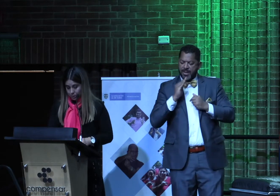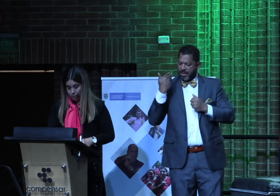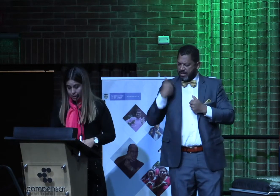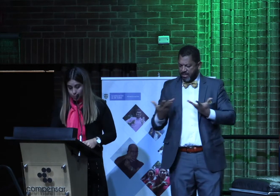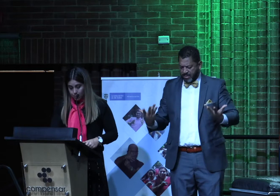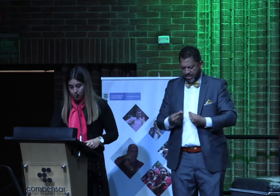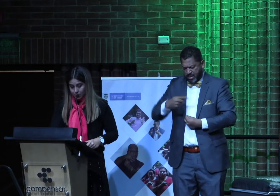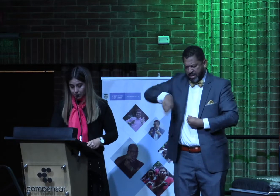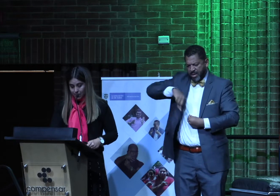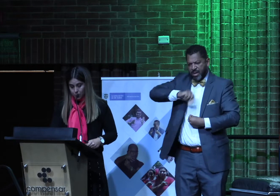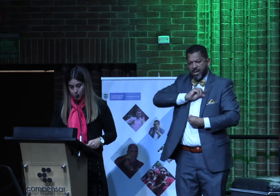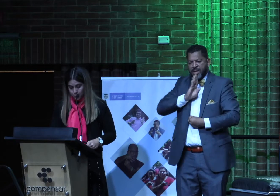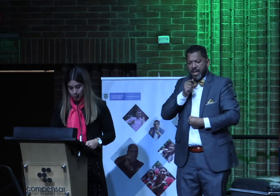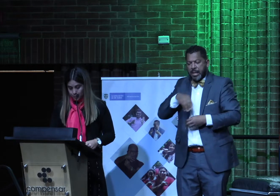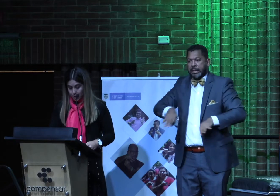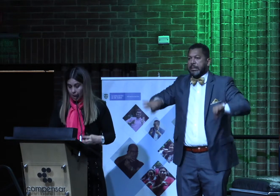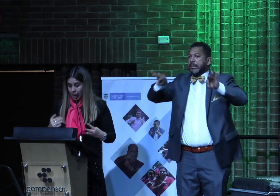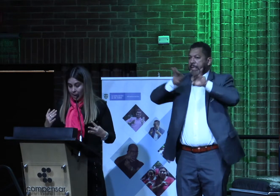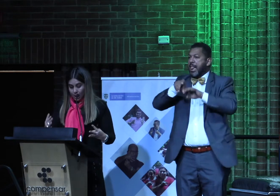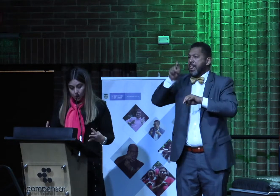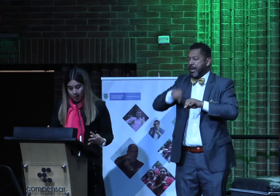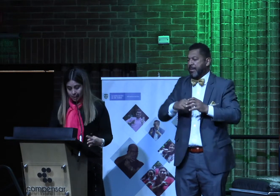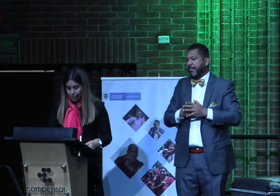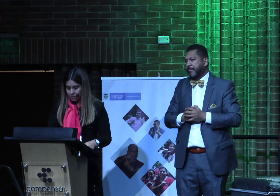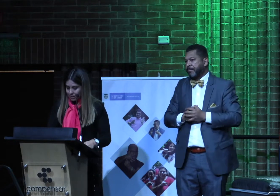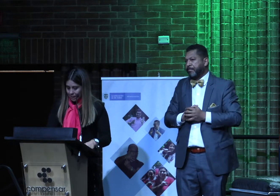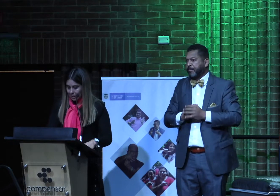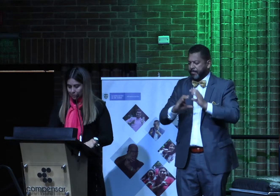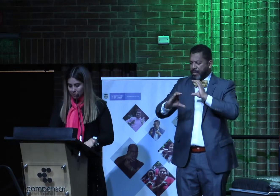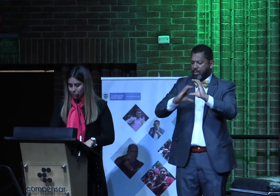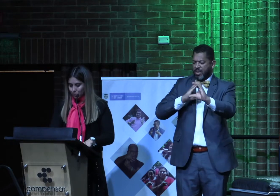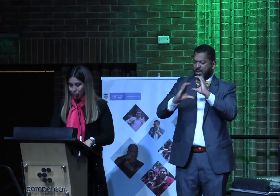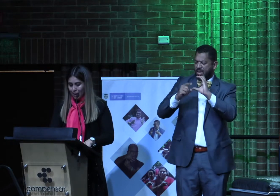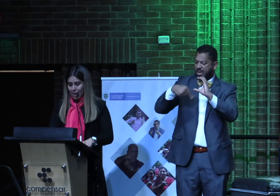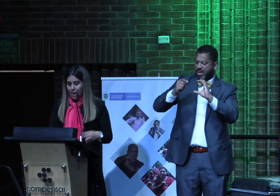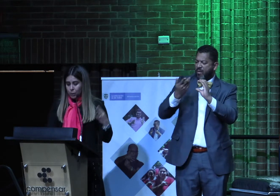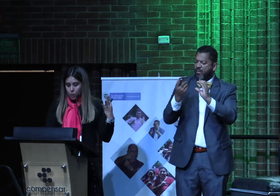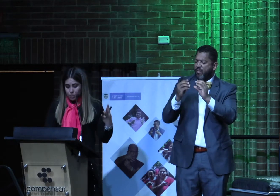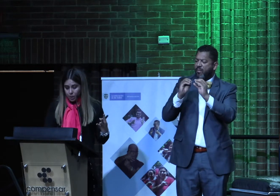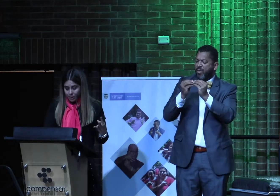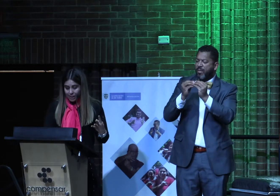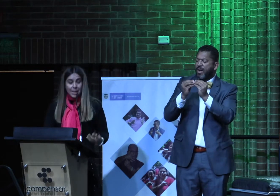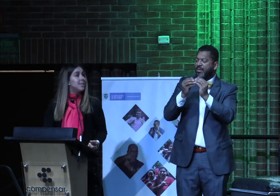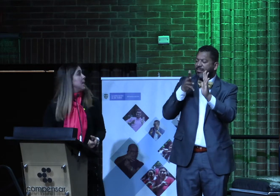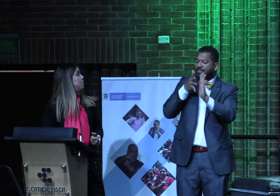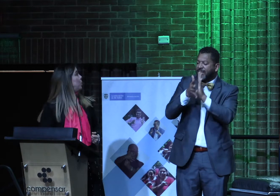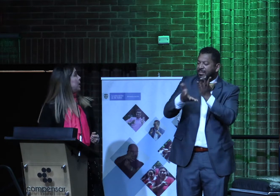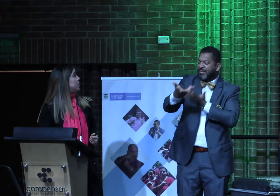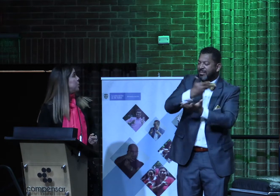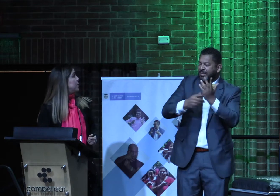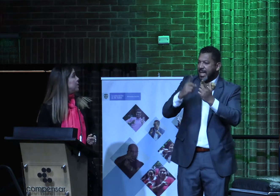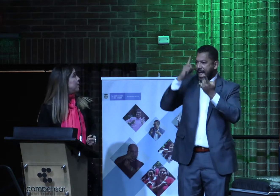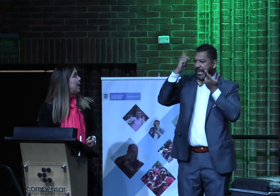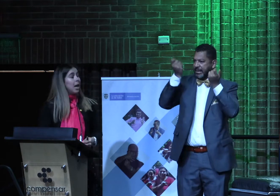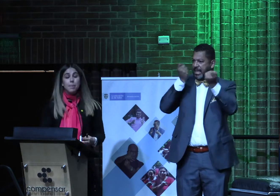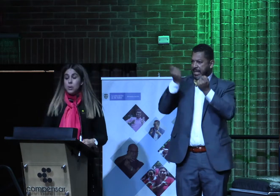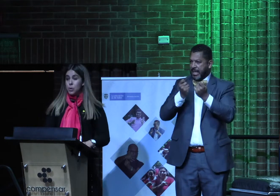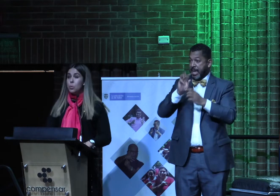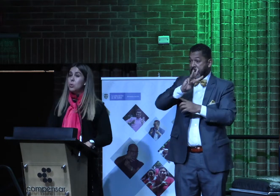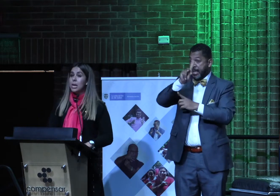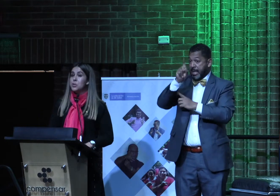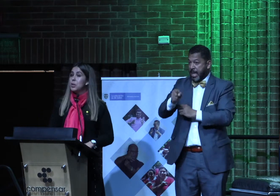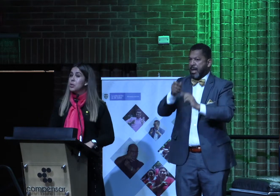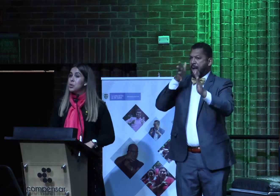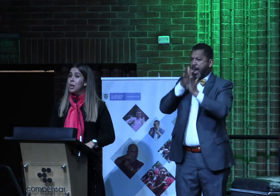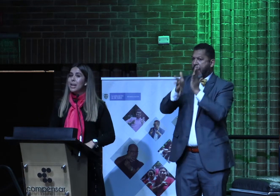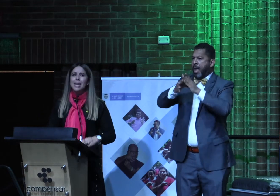Y esta también es un área muy importante para nosotros. En comunicación estratégica, tuvimos 36 publicaciones en medios